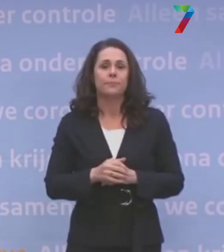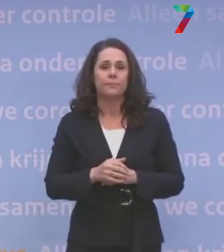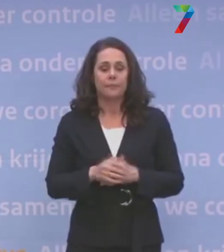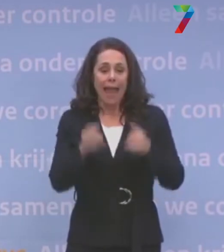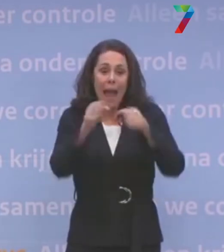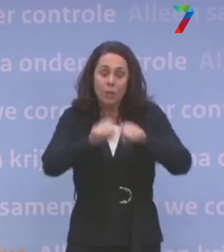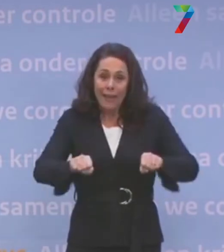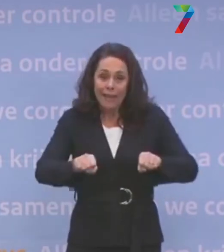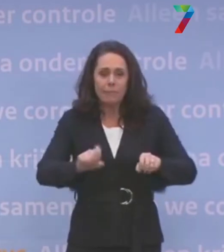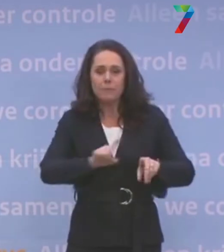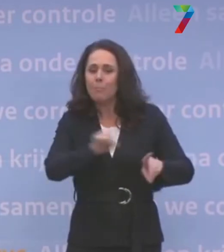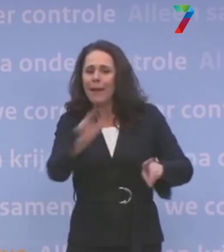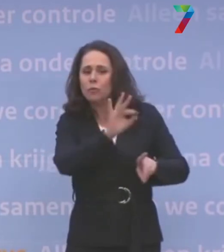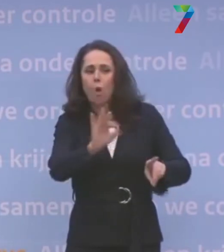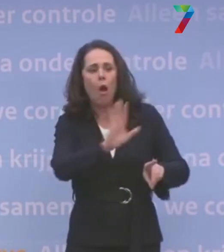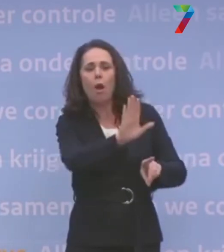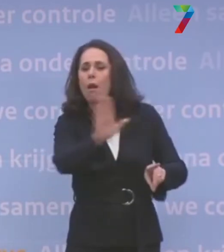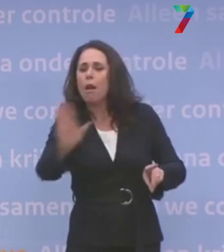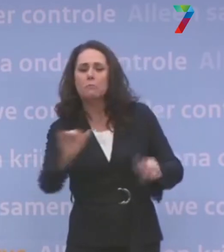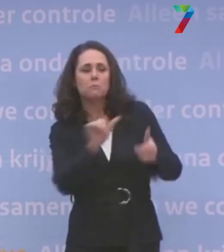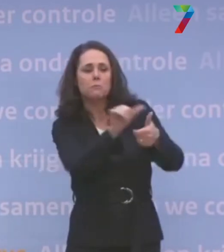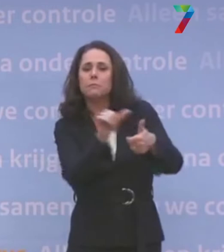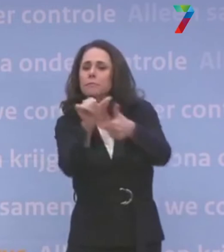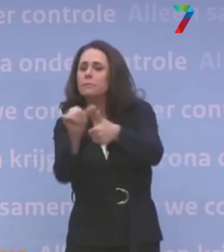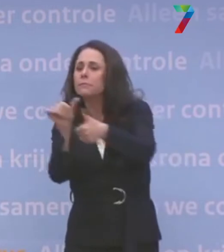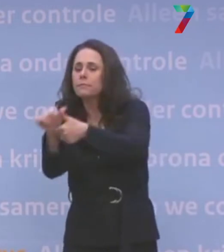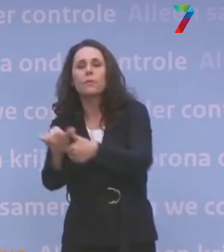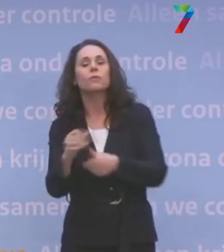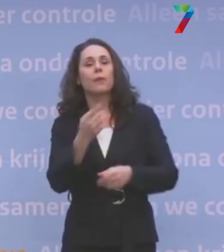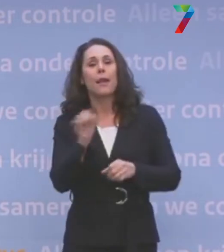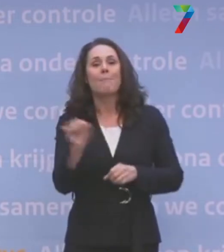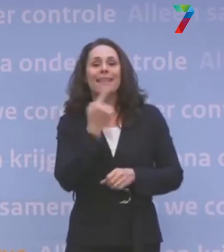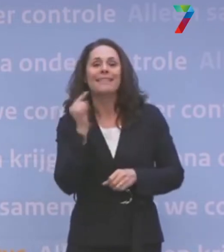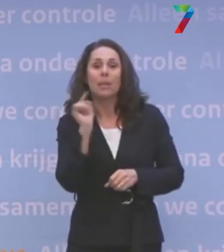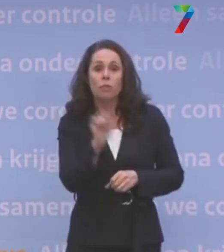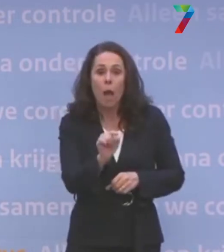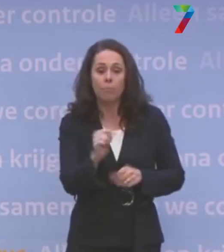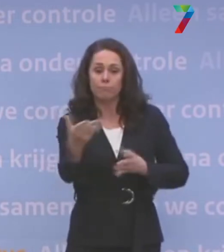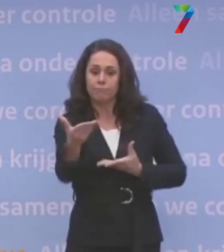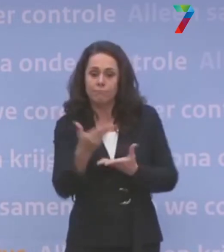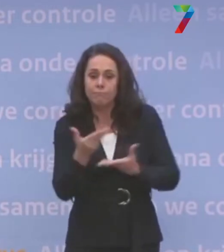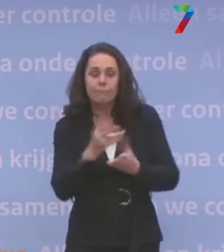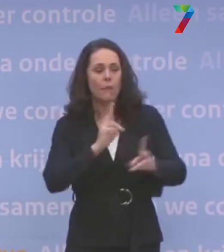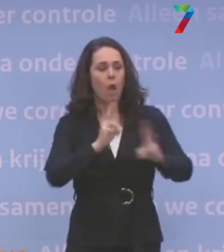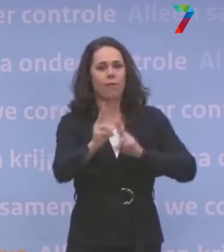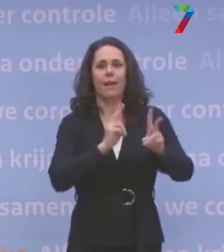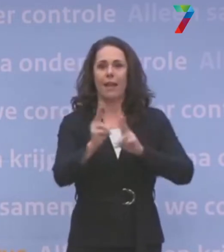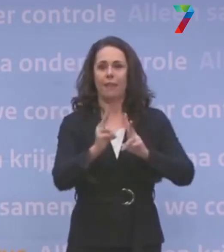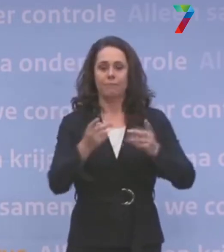zal per school om maatwerk vragen en overleg met de medezeggenschapsraad. En die ruimte willen wij de scholen ook